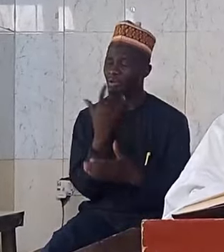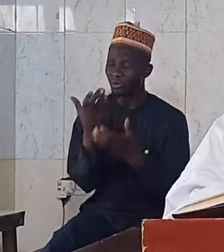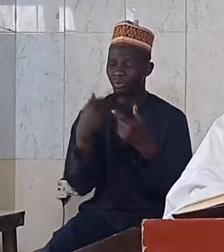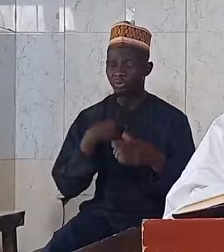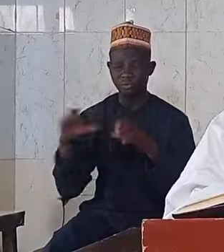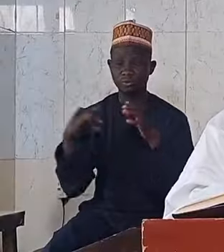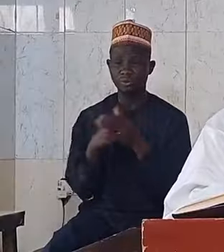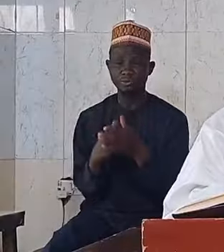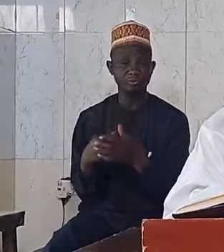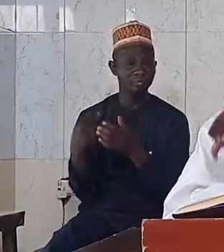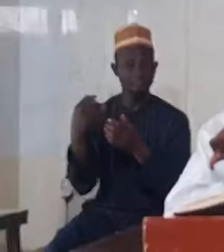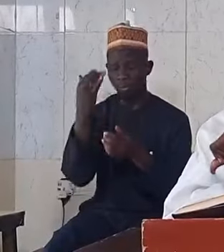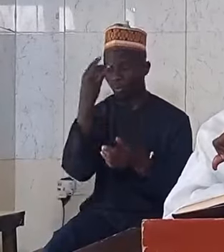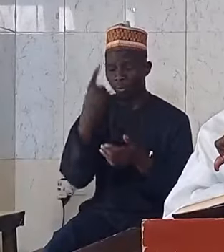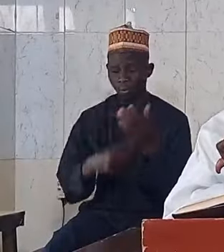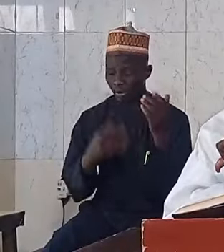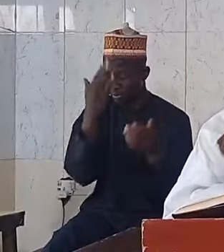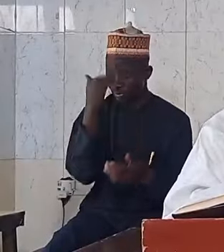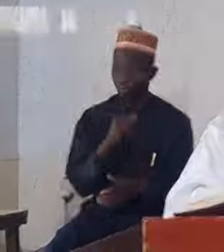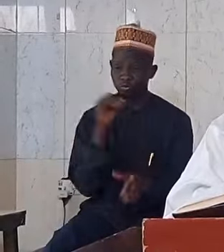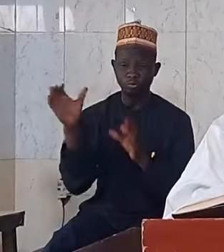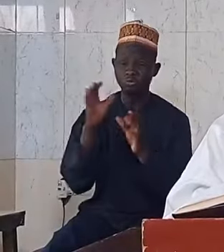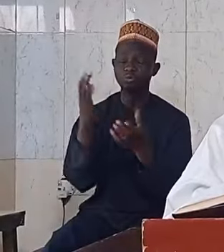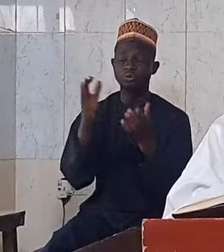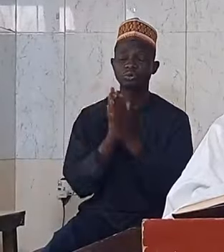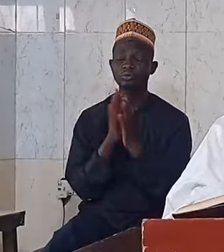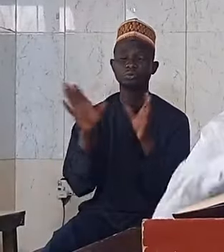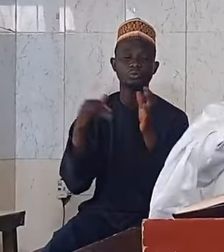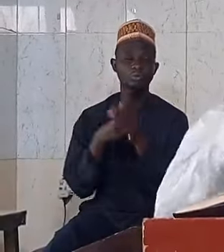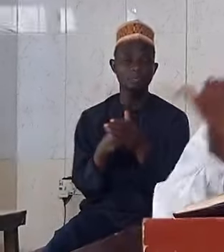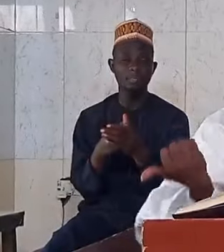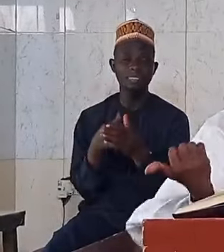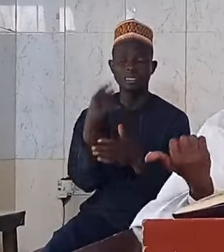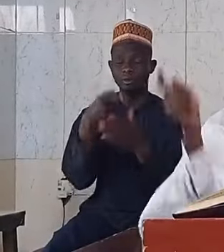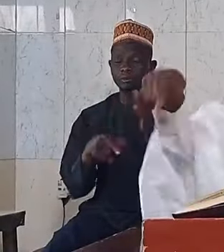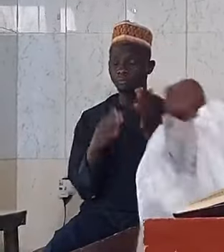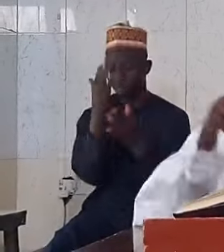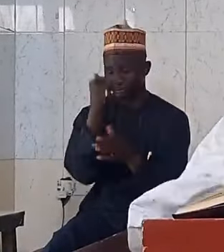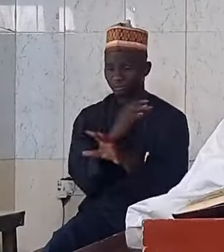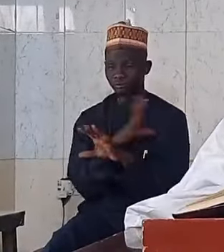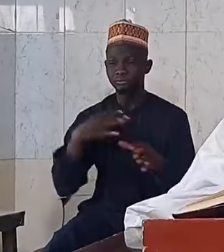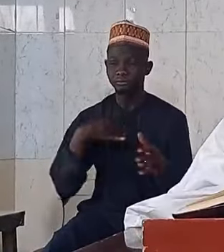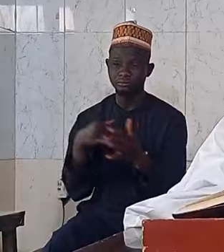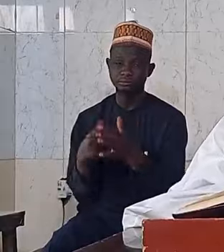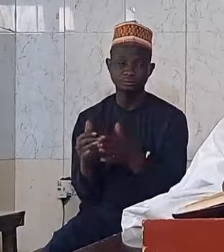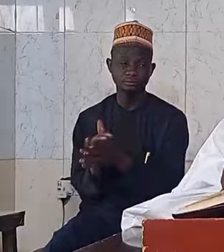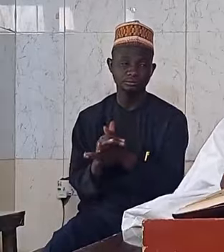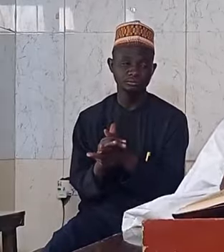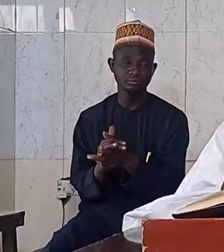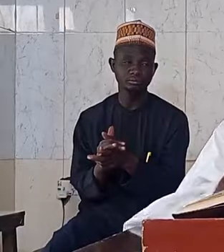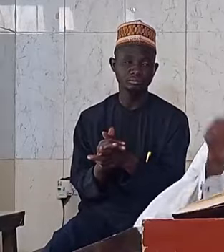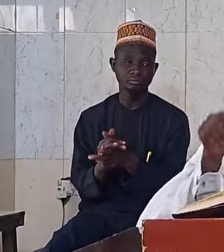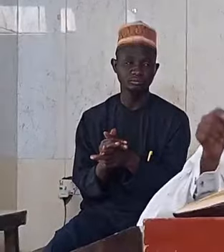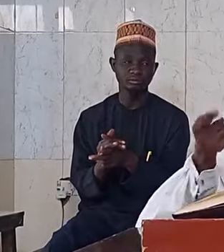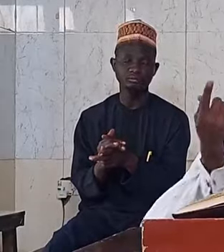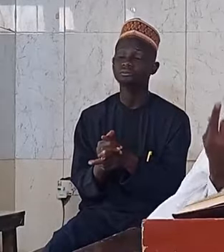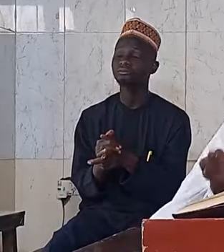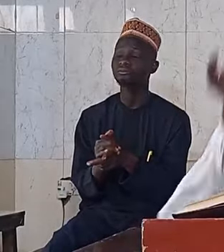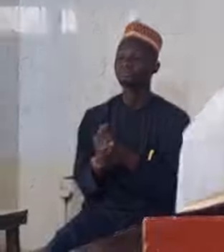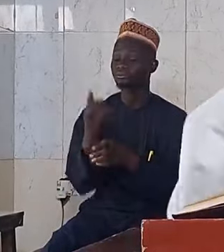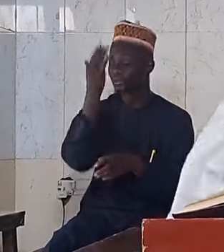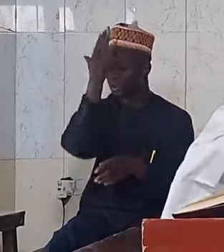kai tunda an ce me yasa ba kai ba so ake kai in ko aka ce me yasa kai to ba a so kai ko to nan cewa akai wa